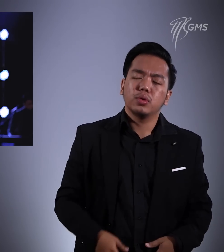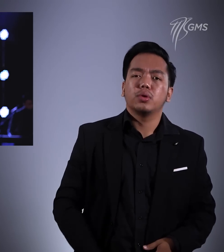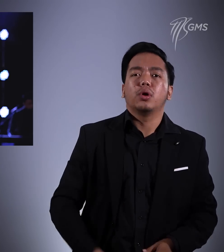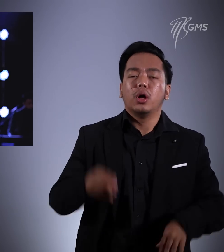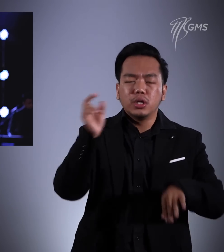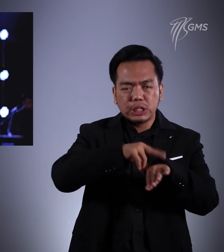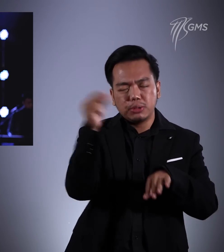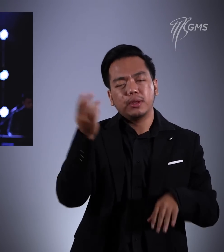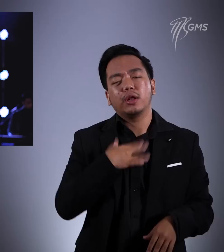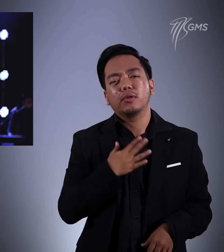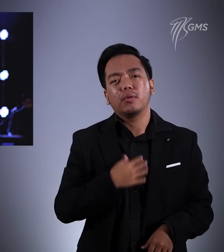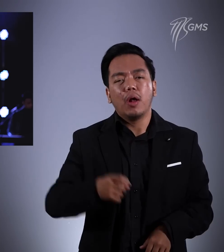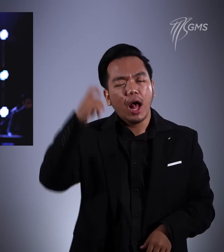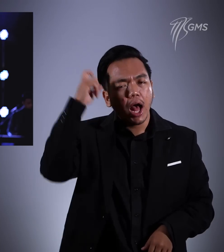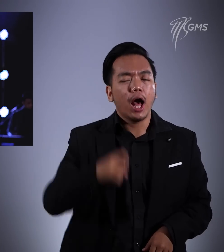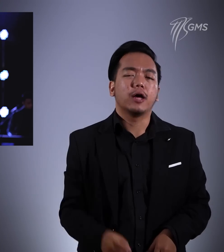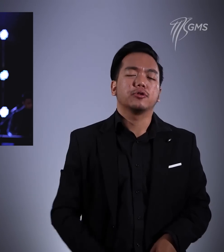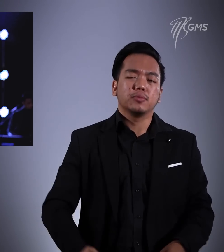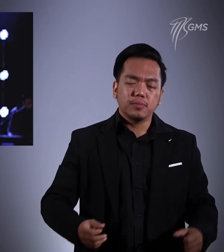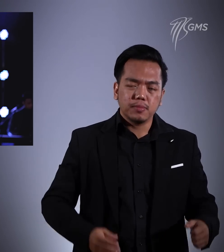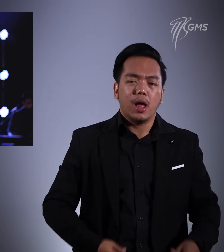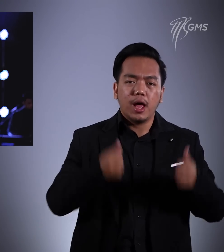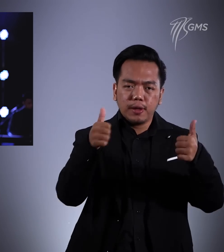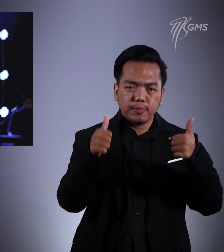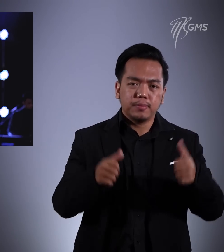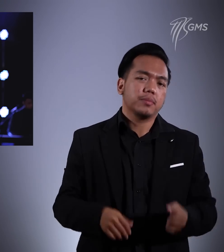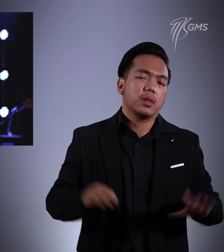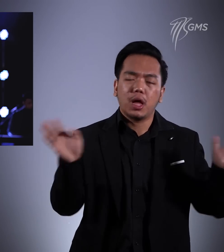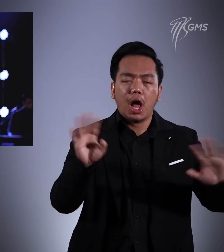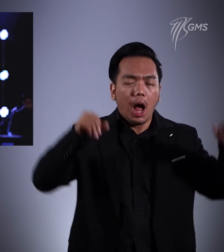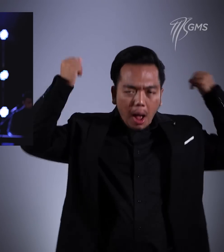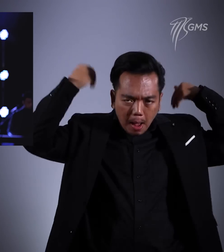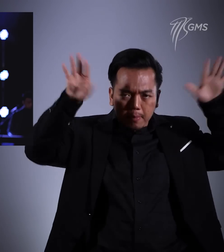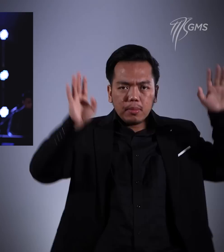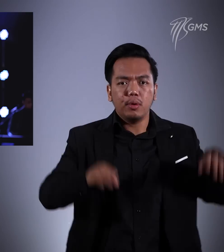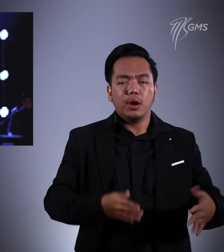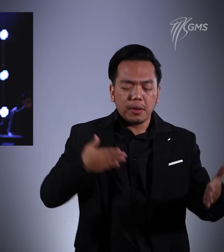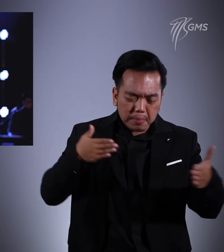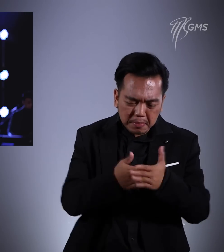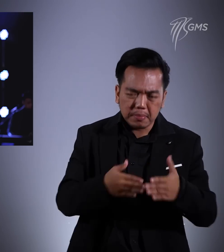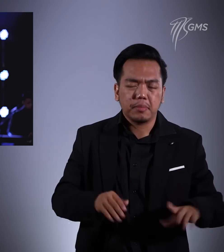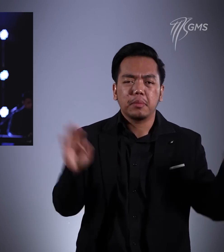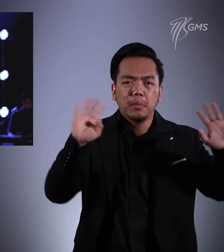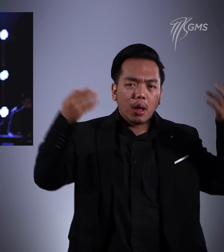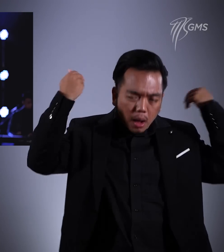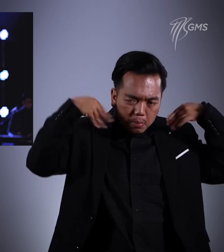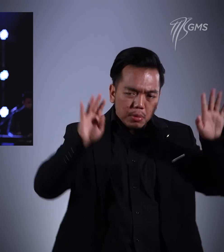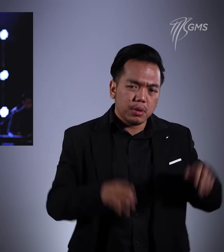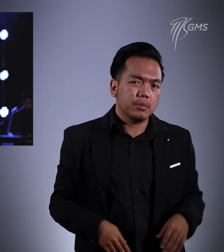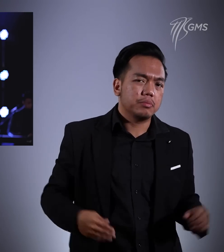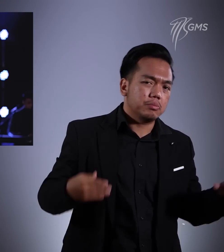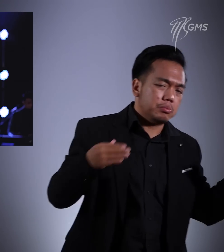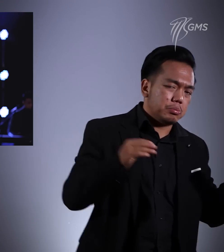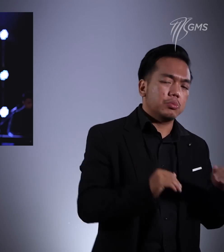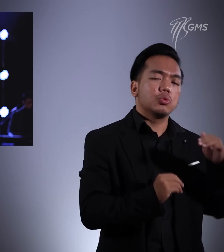alive. Hubunganku dengan Tuhan tidak boleh mandek, tidak boleh mati, tidak boleh macet, tidak boleh lockdown.